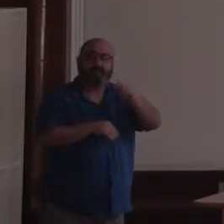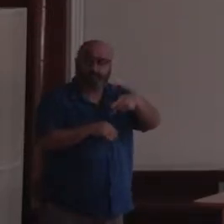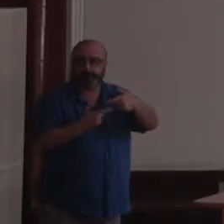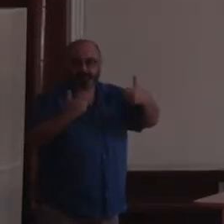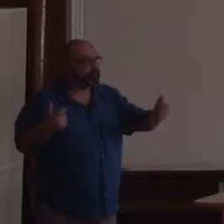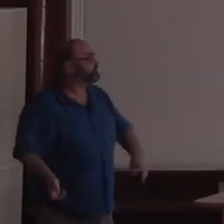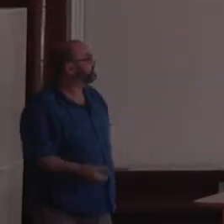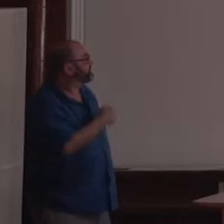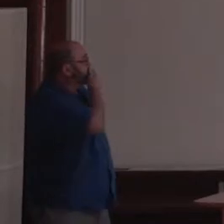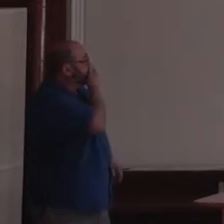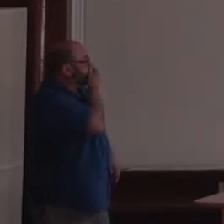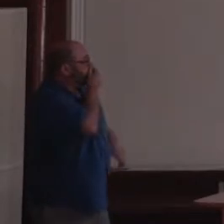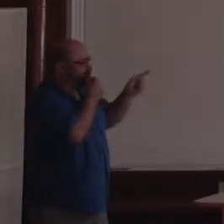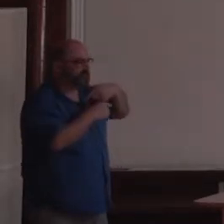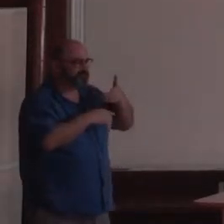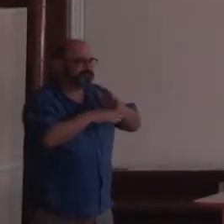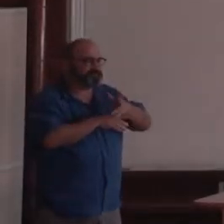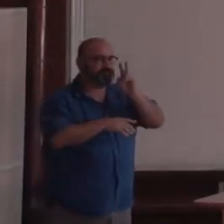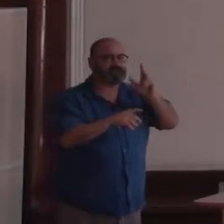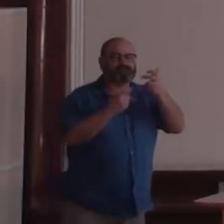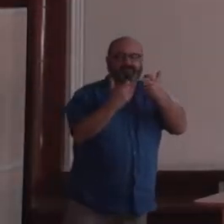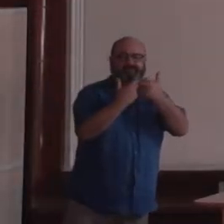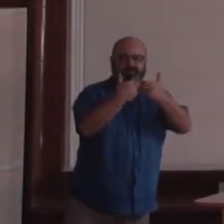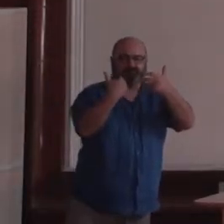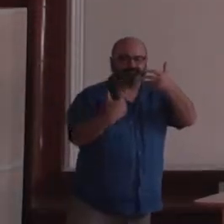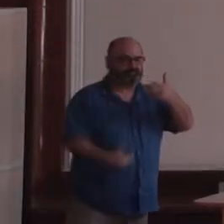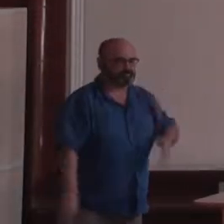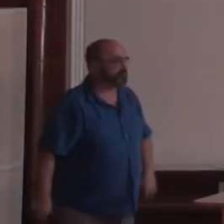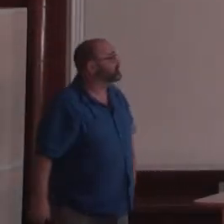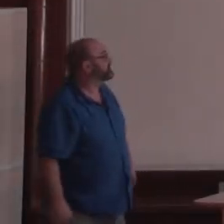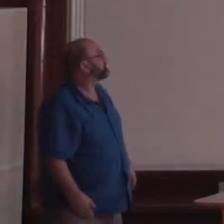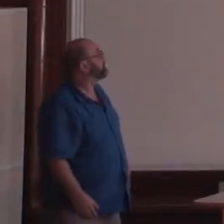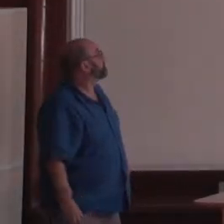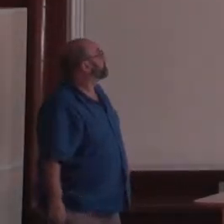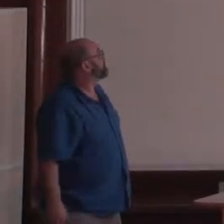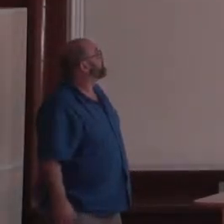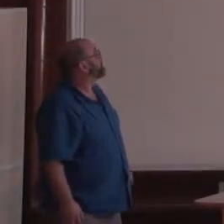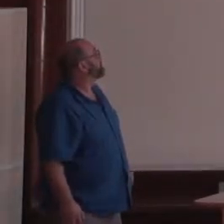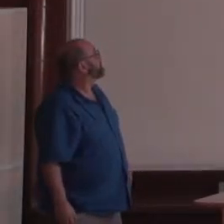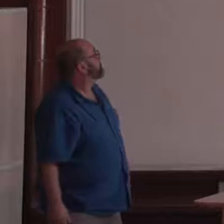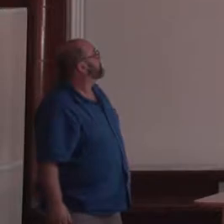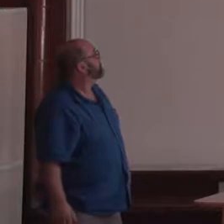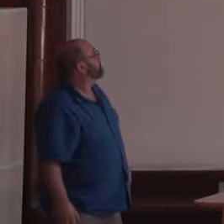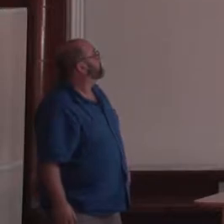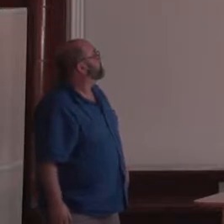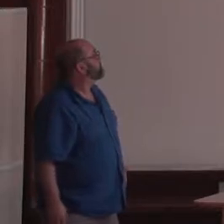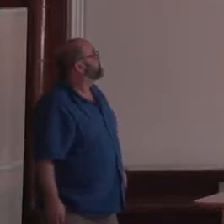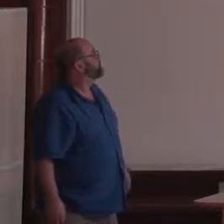prendre principalement sur des exemples. Donc, on va voir ça.